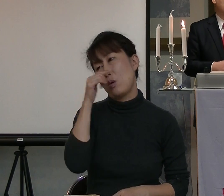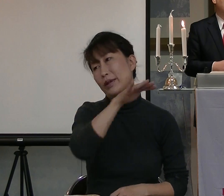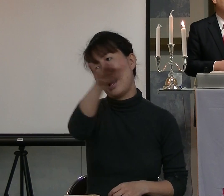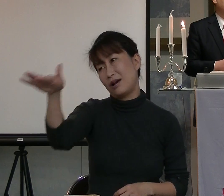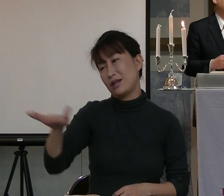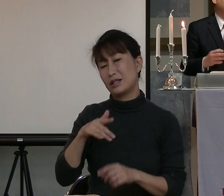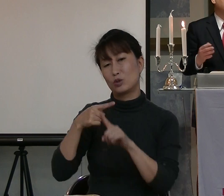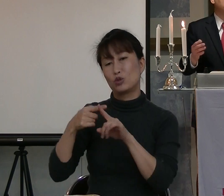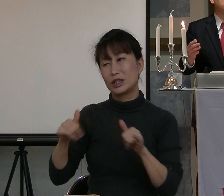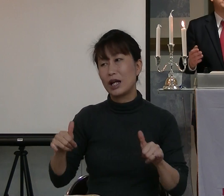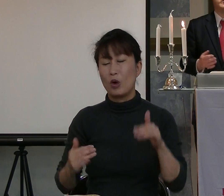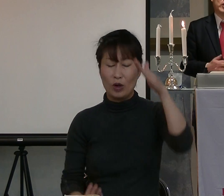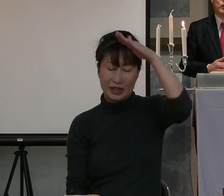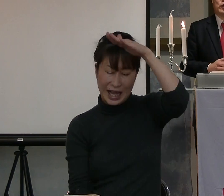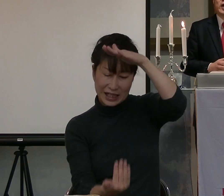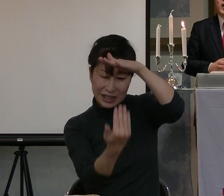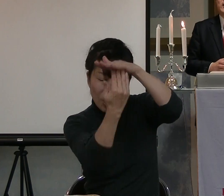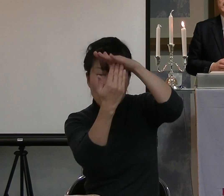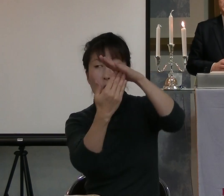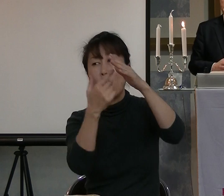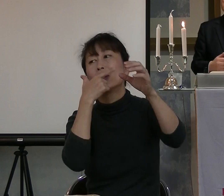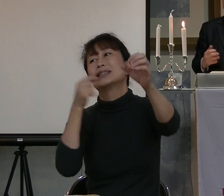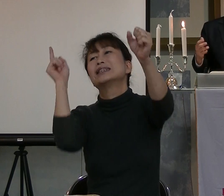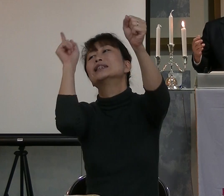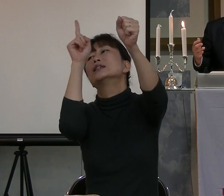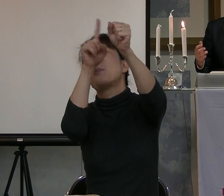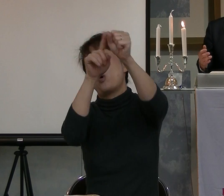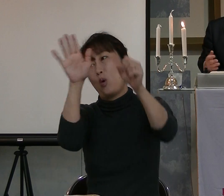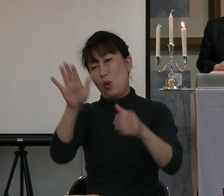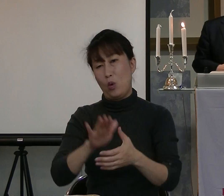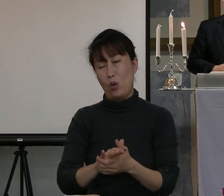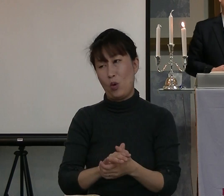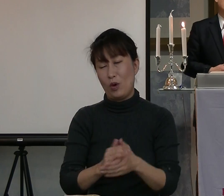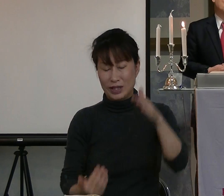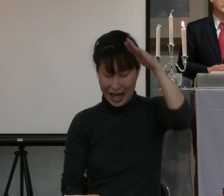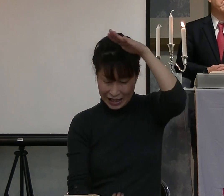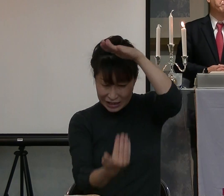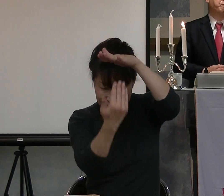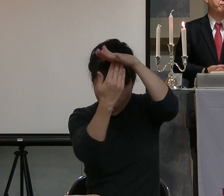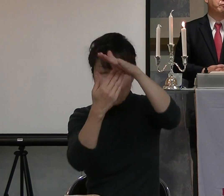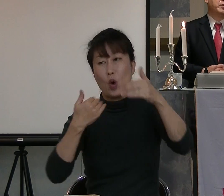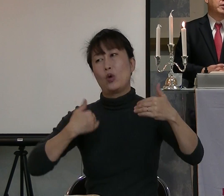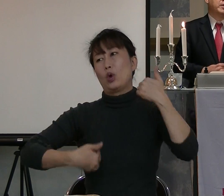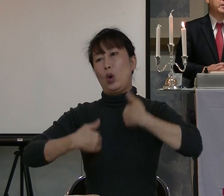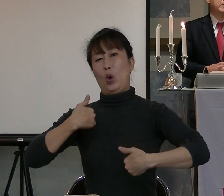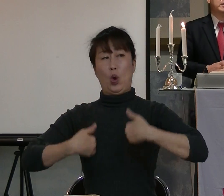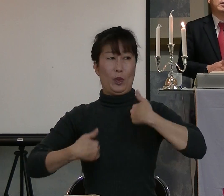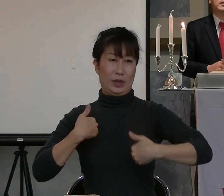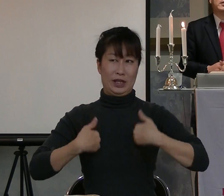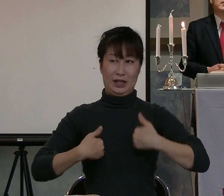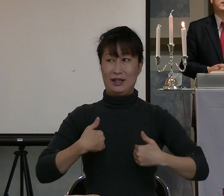の希望でしょうか、最高の喜びでしょうか。